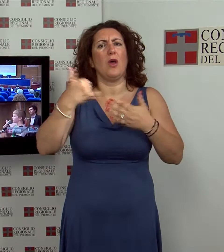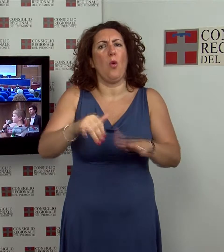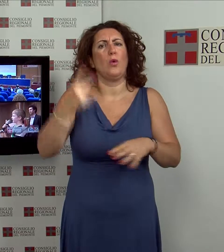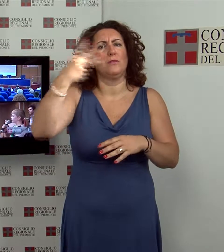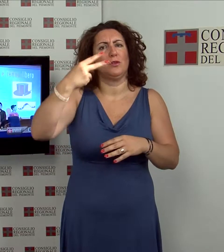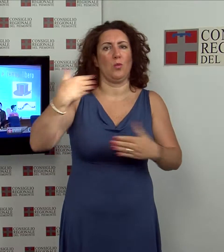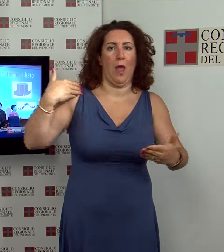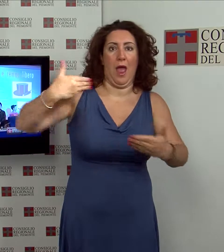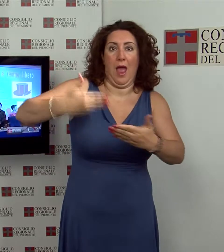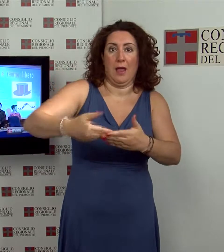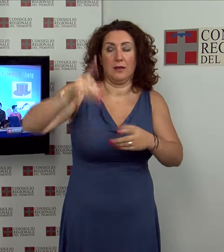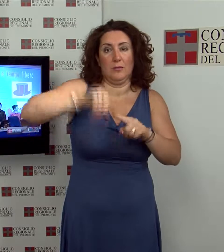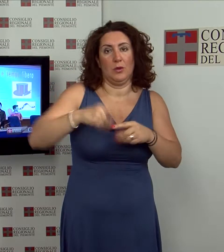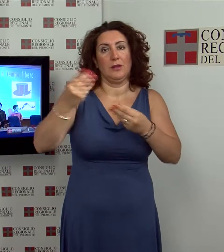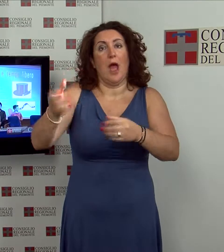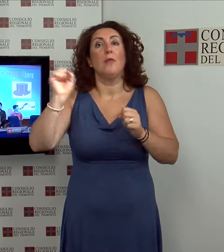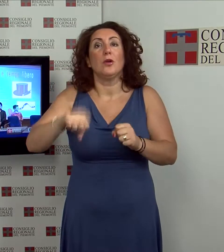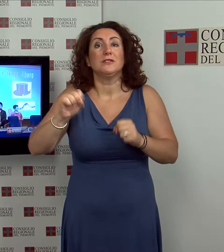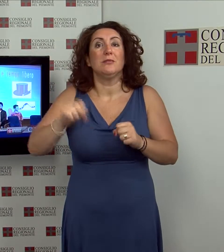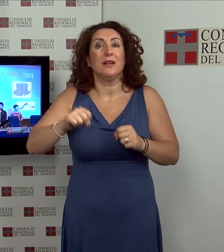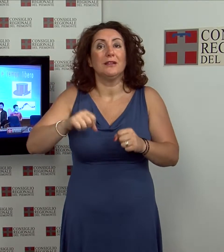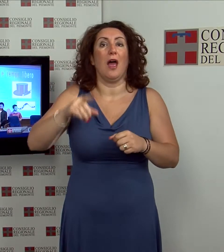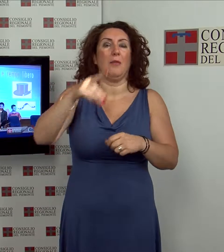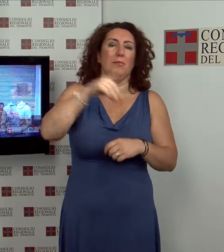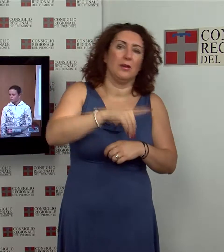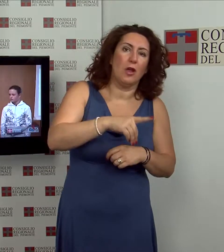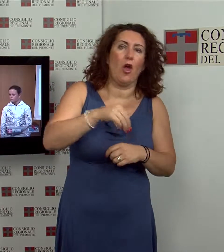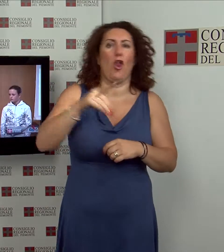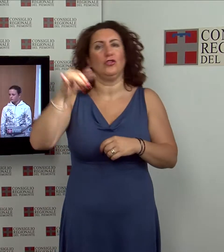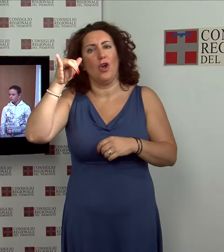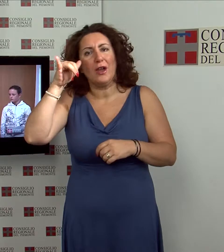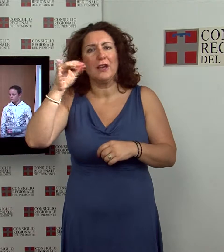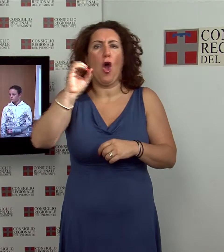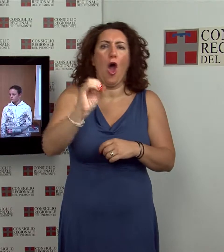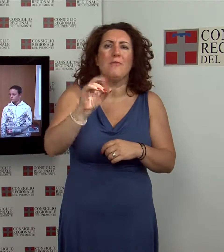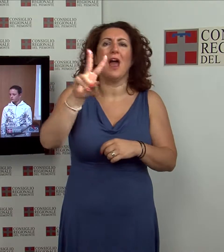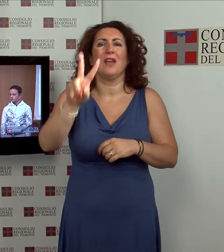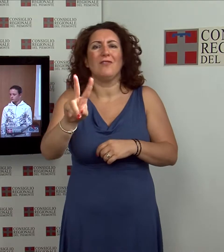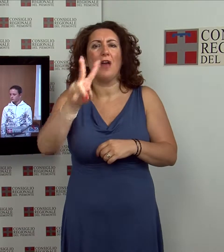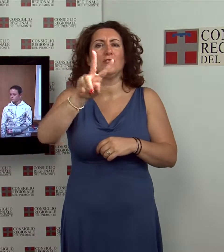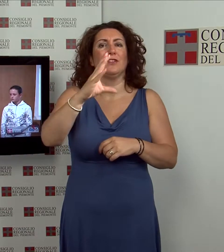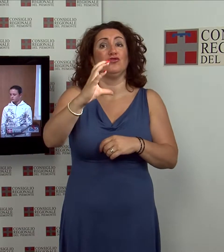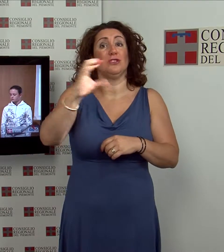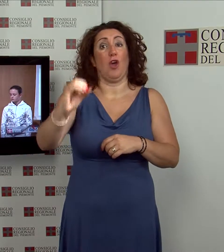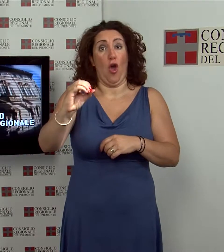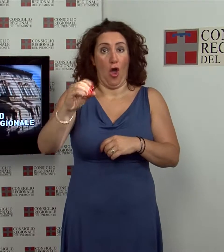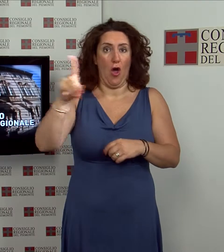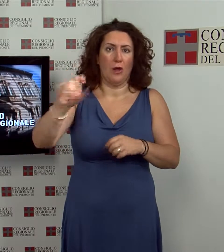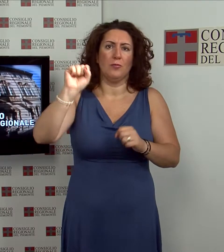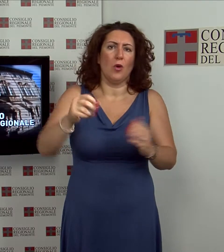ai consigli di Pinerolo, Torino o Megne Varzo, VCO, costituitesi nel frattempo, di iscriversi nel registro. Wi-Fi libero